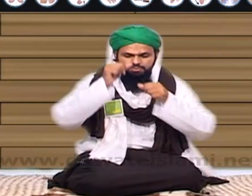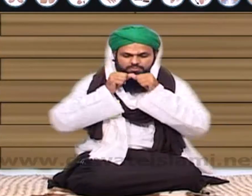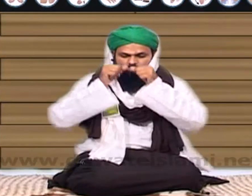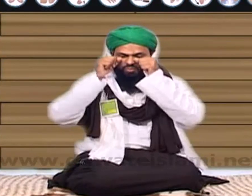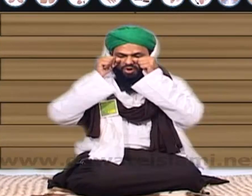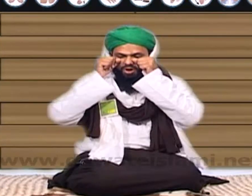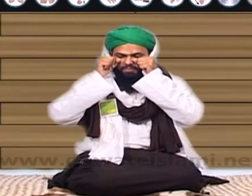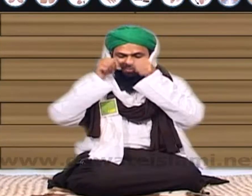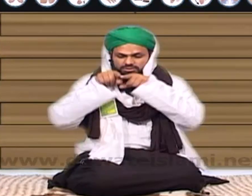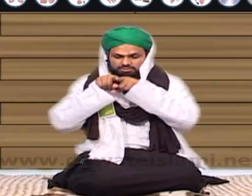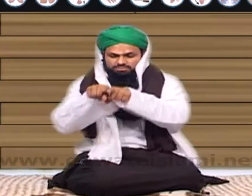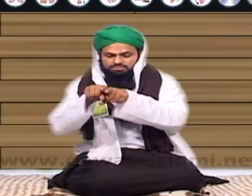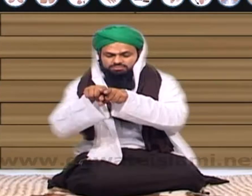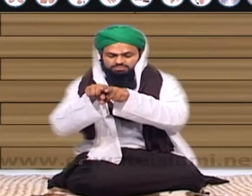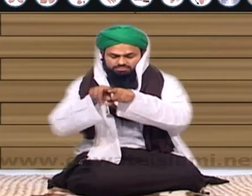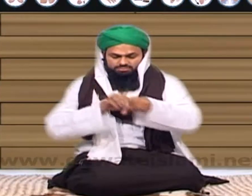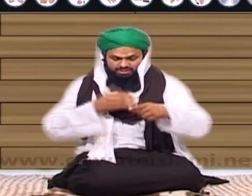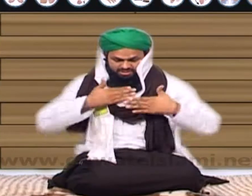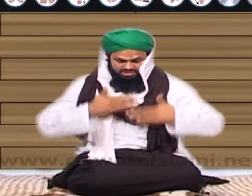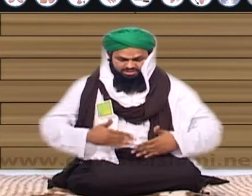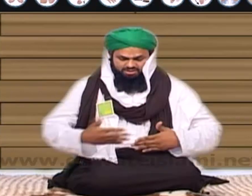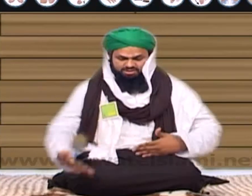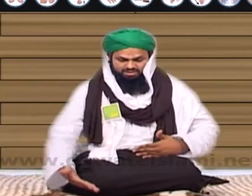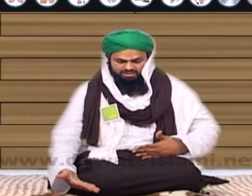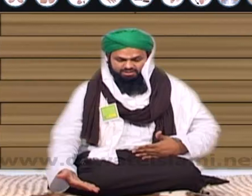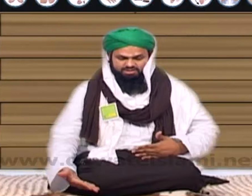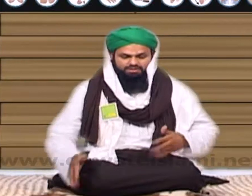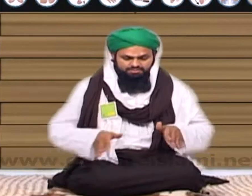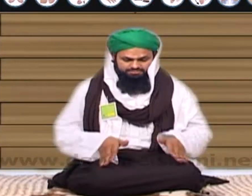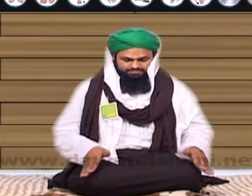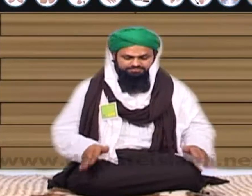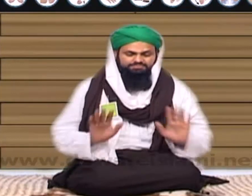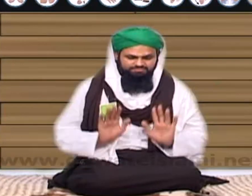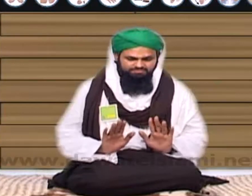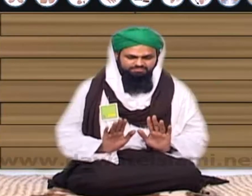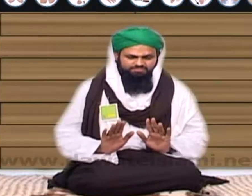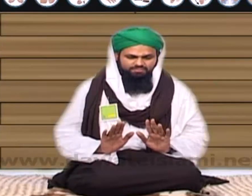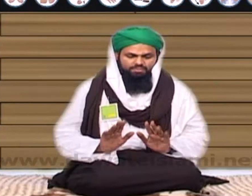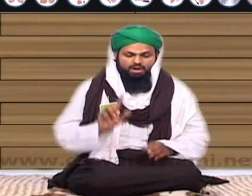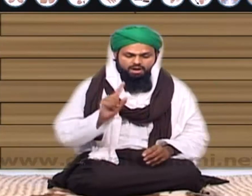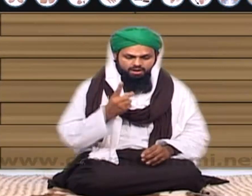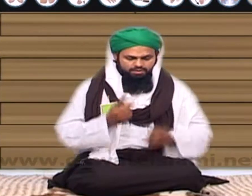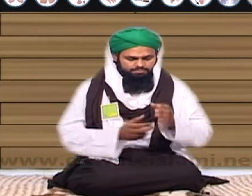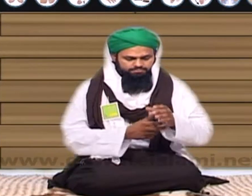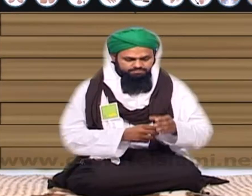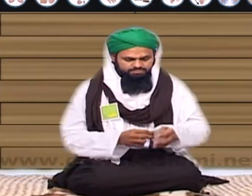ہم مسلمانی لباس، آدھی پندلی تک کرتا، دامن چاک، ایک